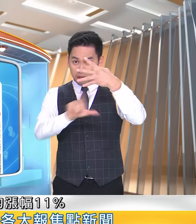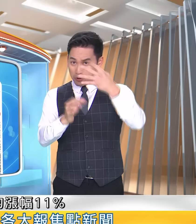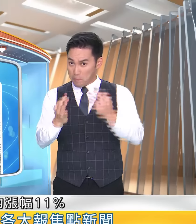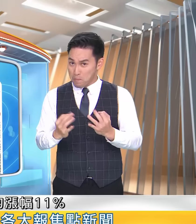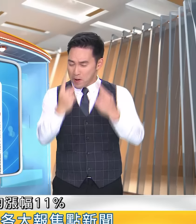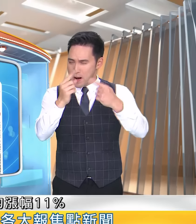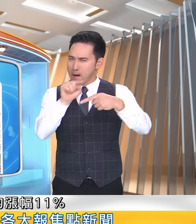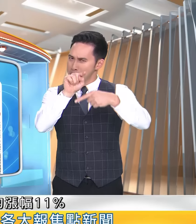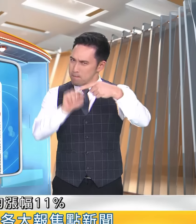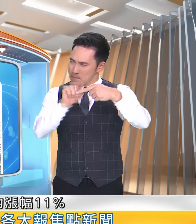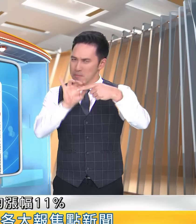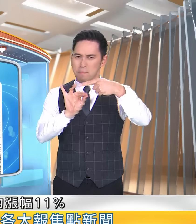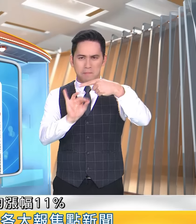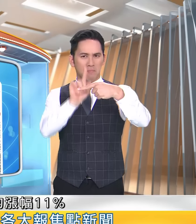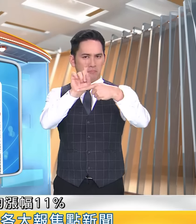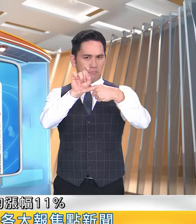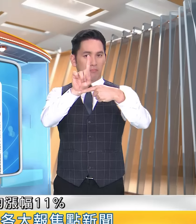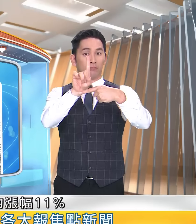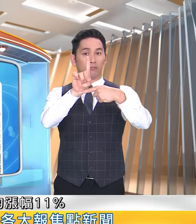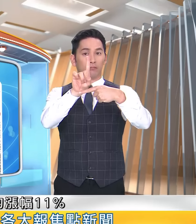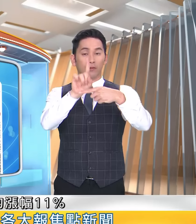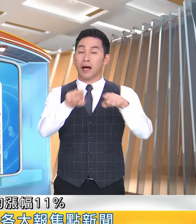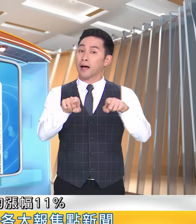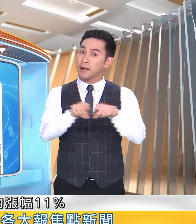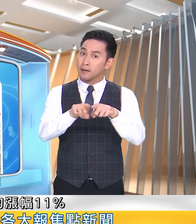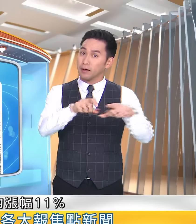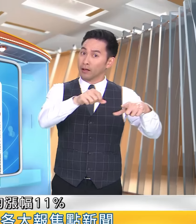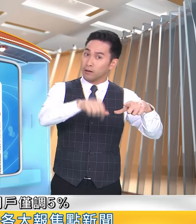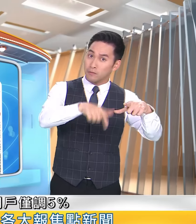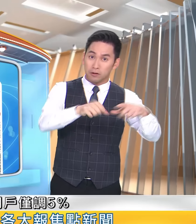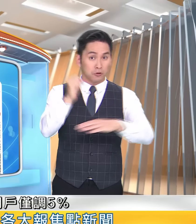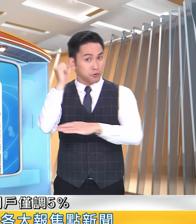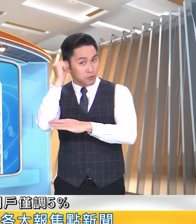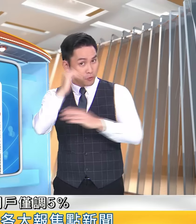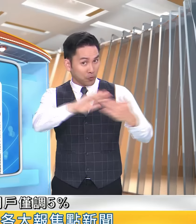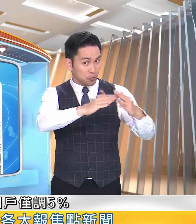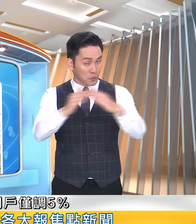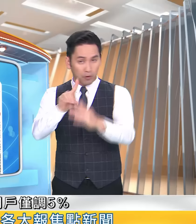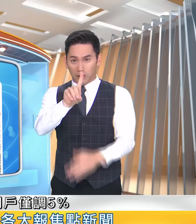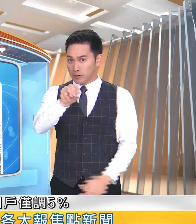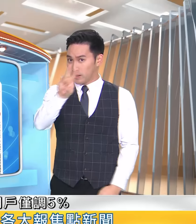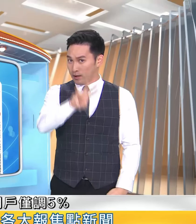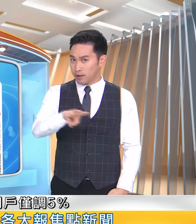价平均涨幅11%，约1300万住商用